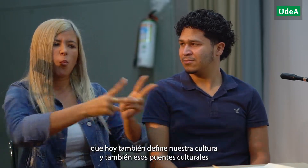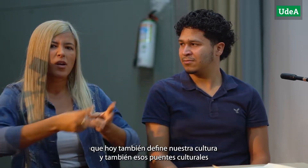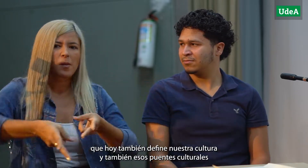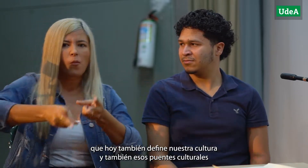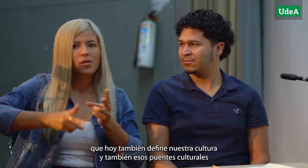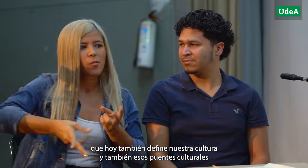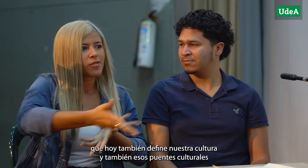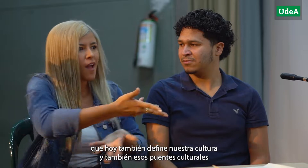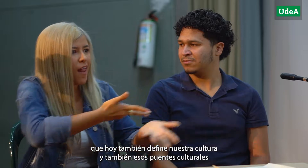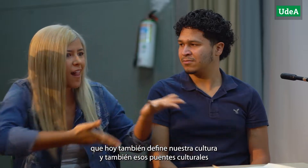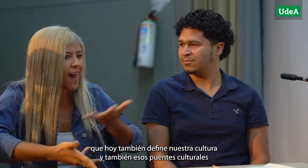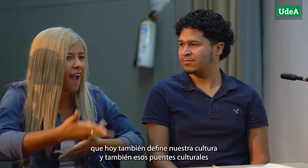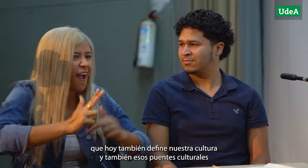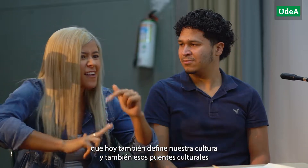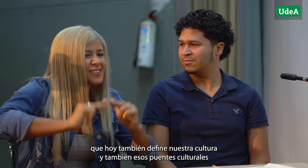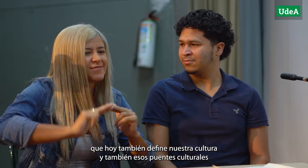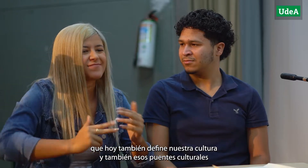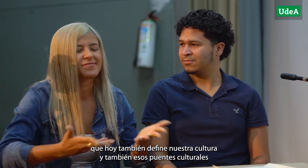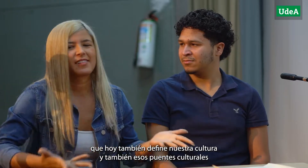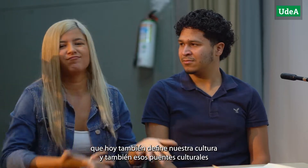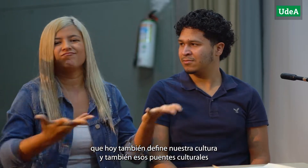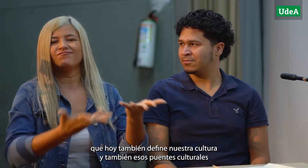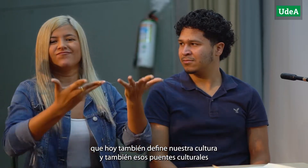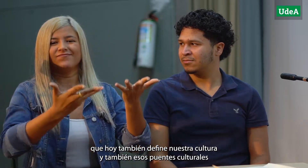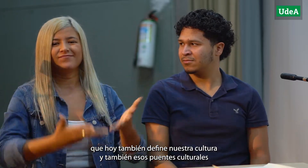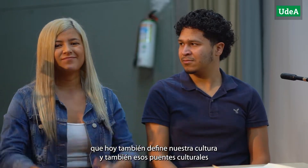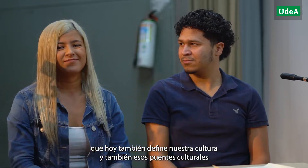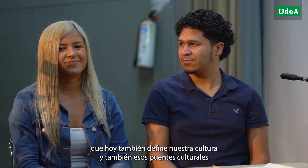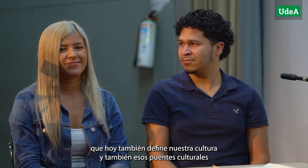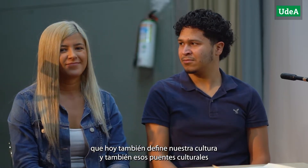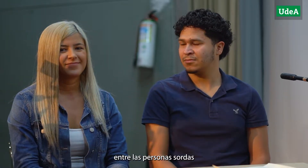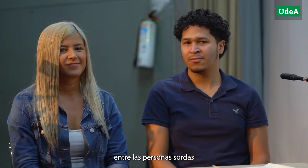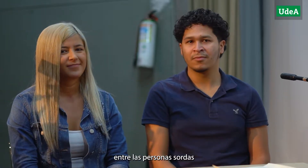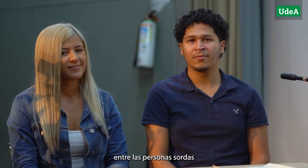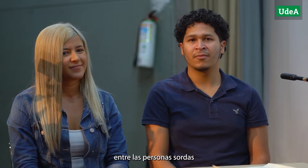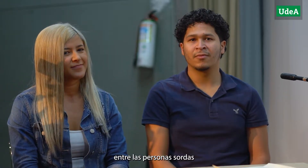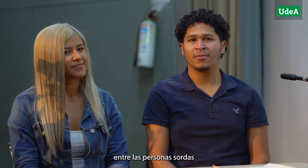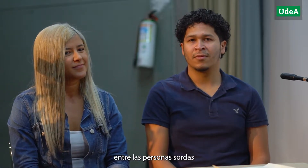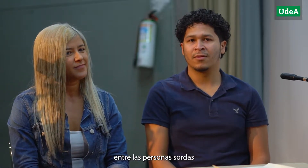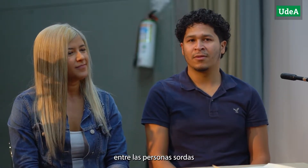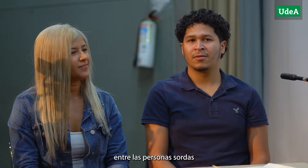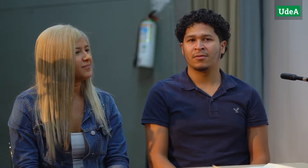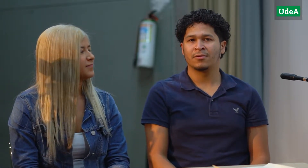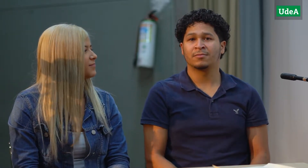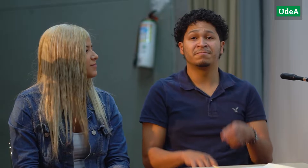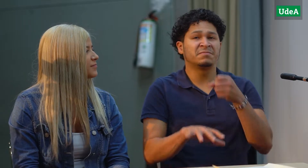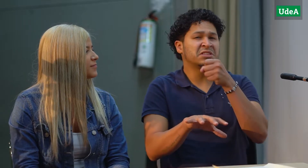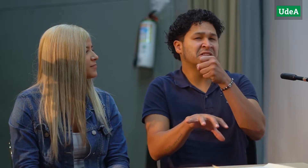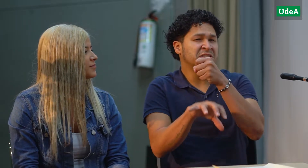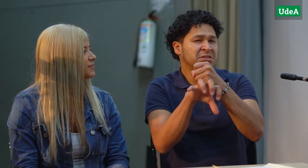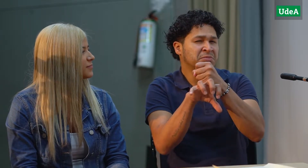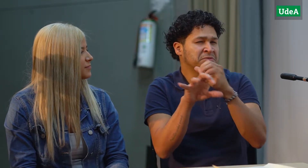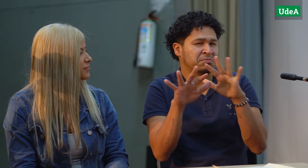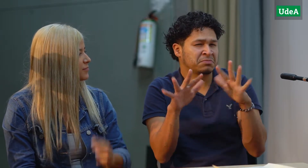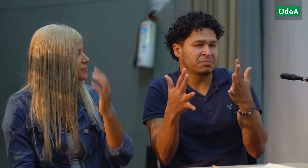que hoy también define nuestra cultura y también esos puentes culturales entre las personas sordas.